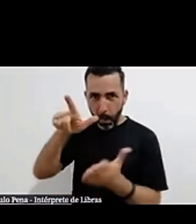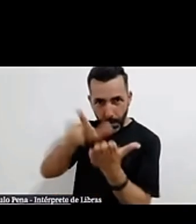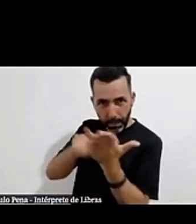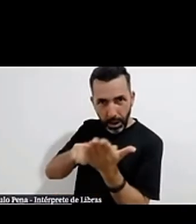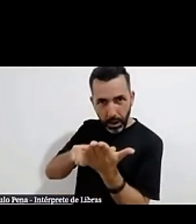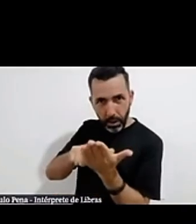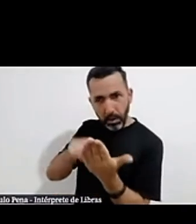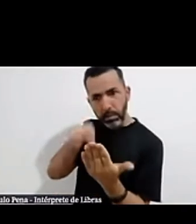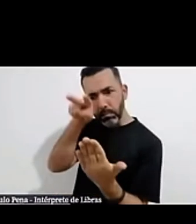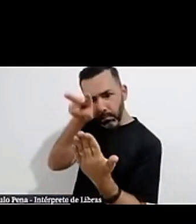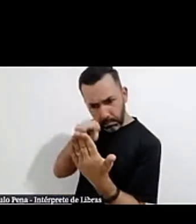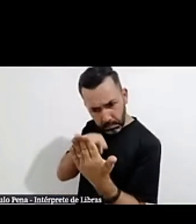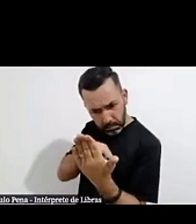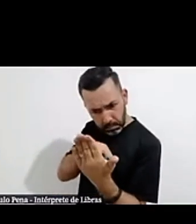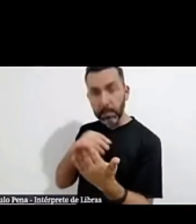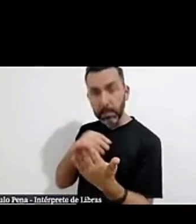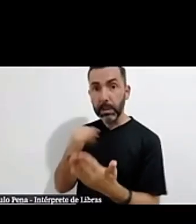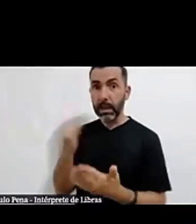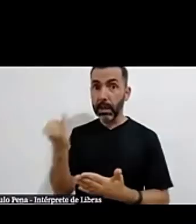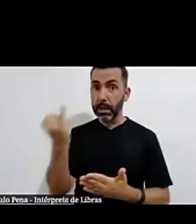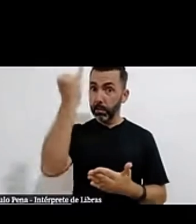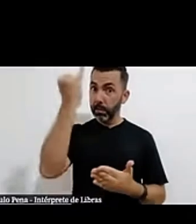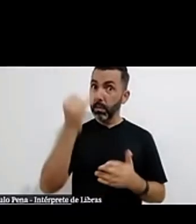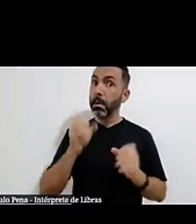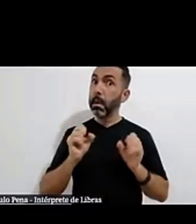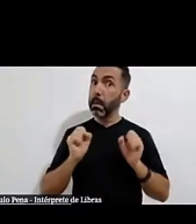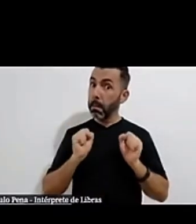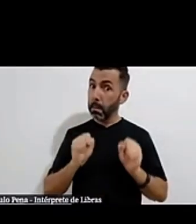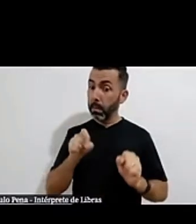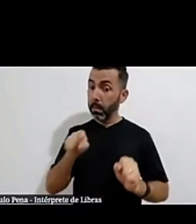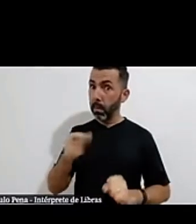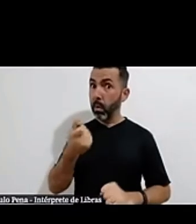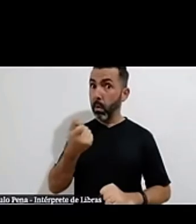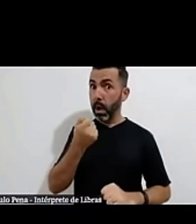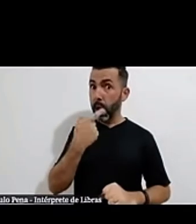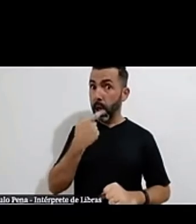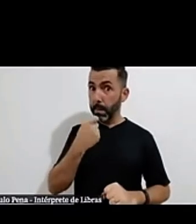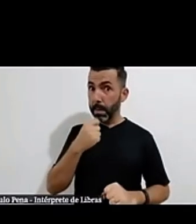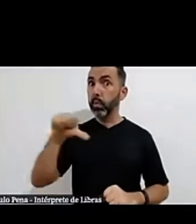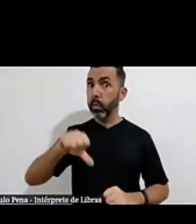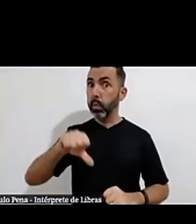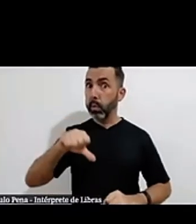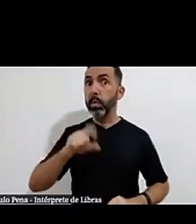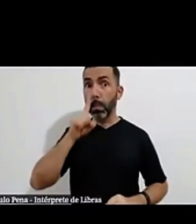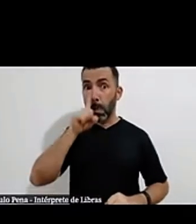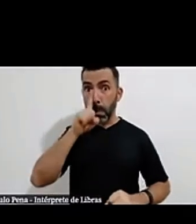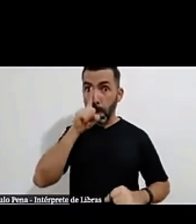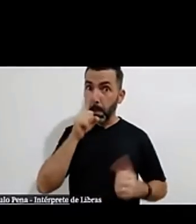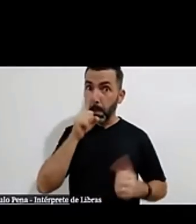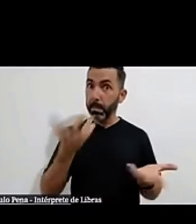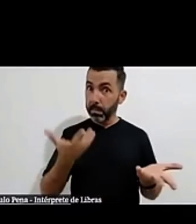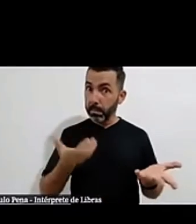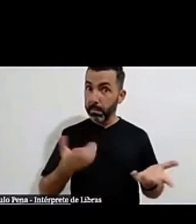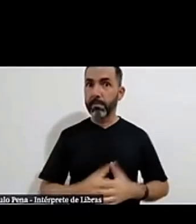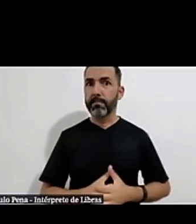algum medicamento que causa esse efeito, certo? Então, é importante ficar